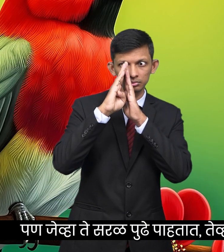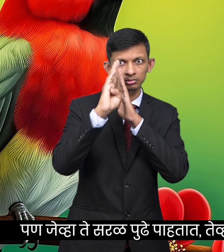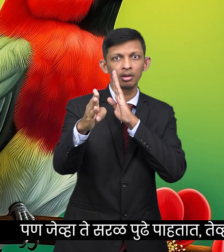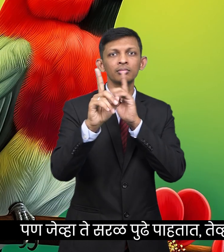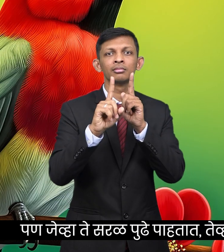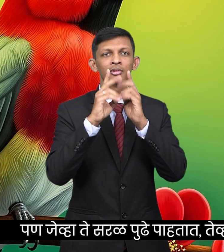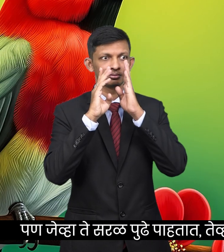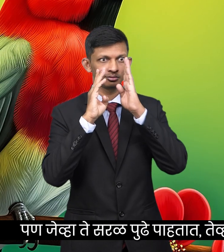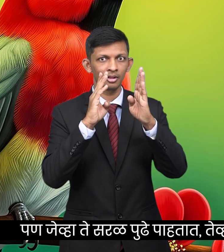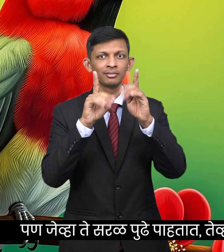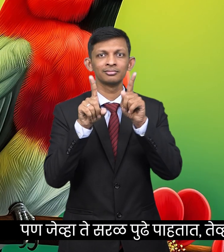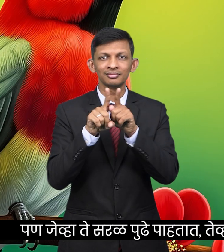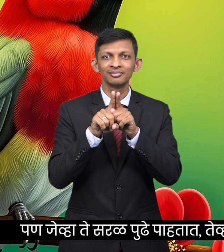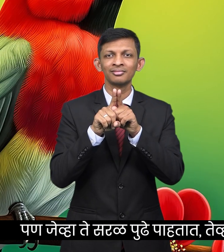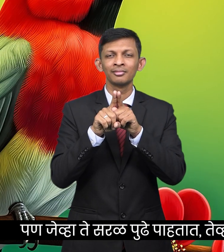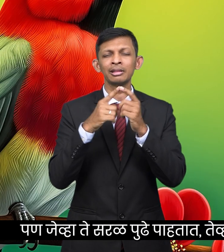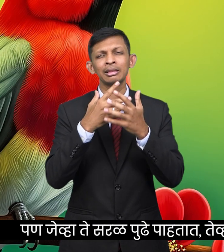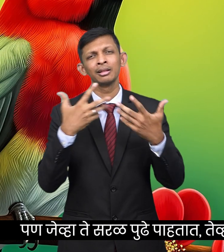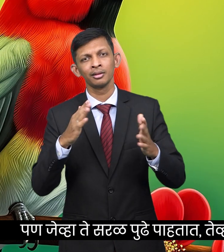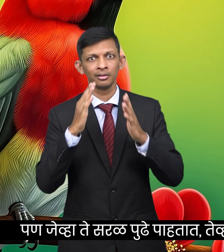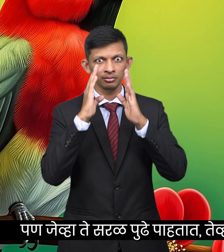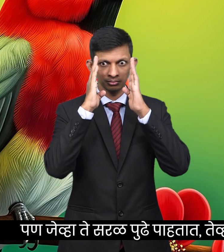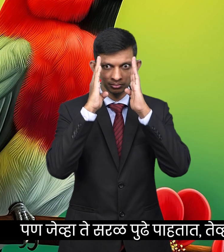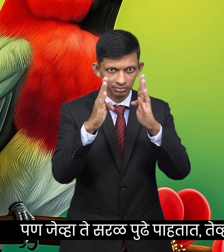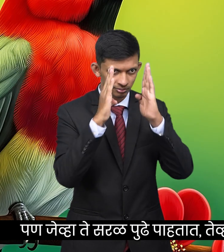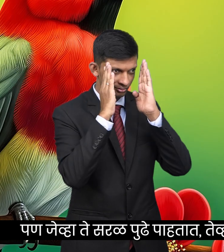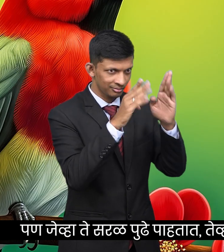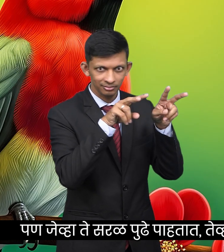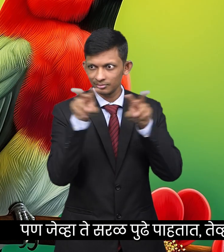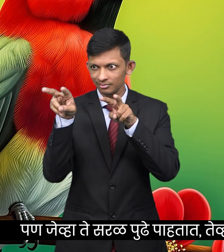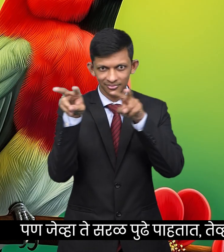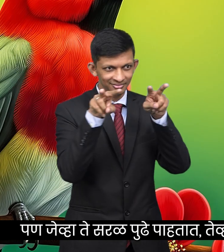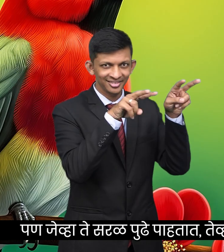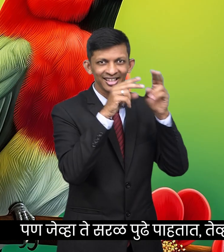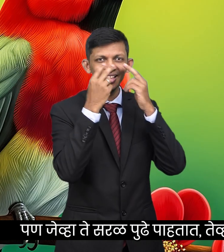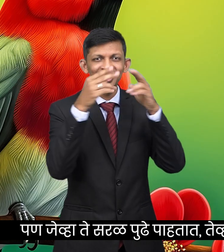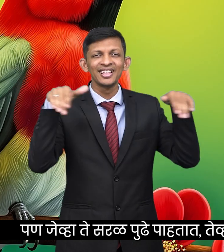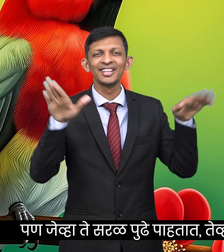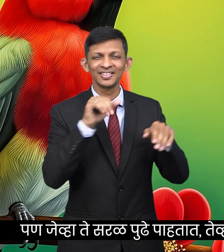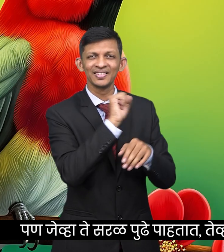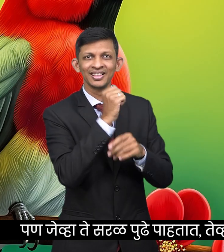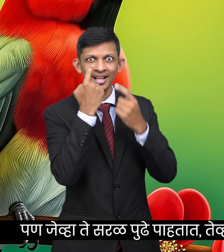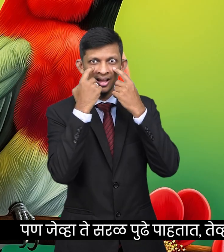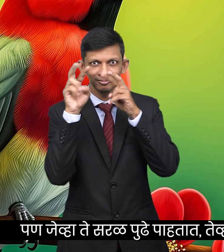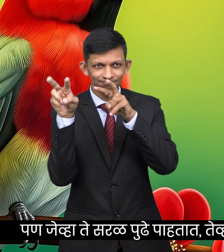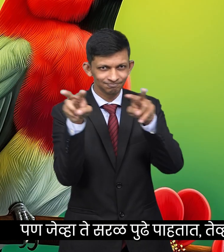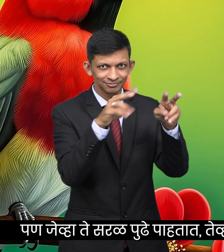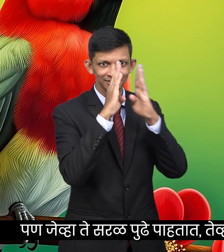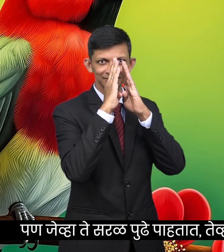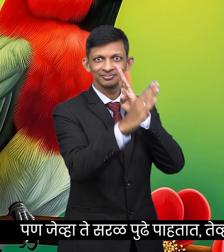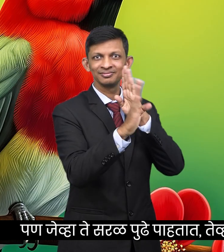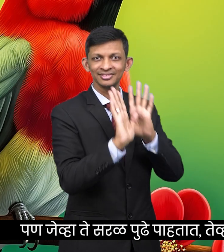ते सरळ पुढे पाहतात तेव्हा दोन्ही डोळे एकाच वस्तूवर लक्ष